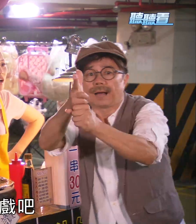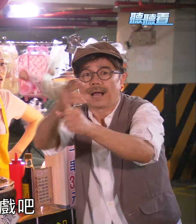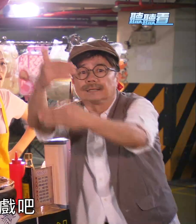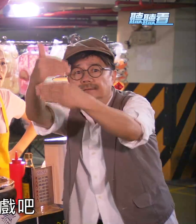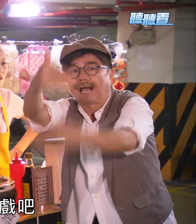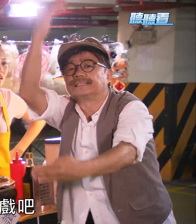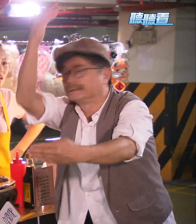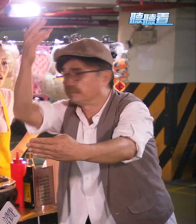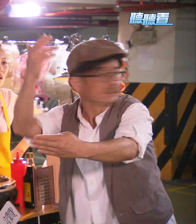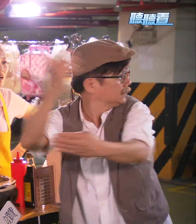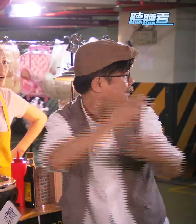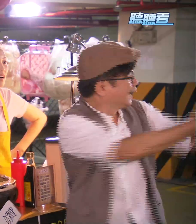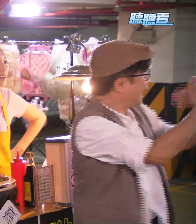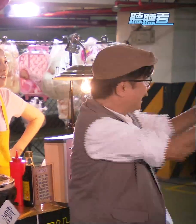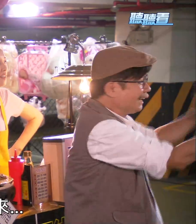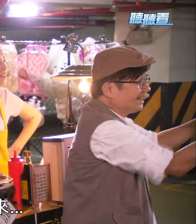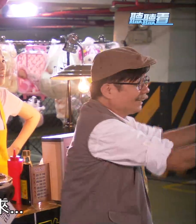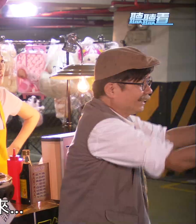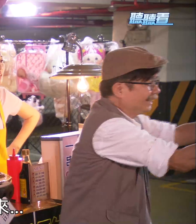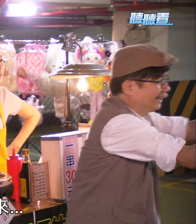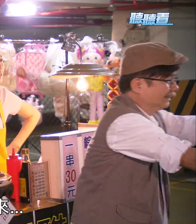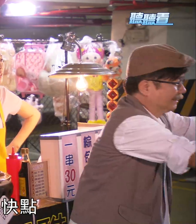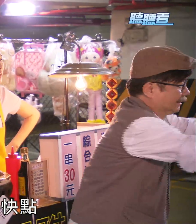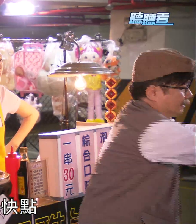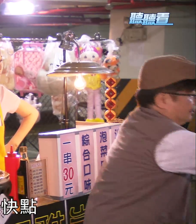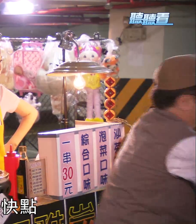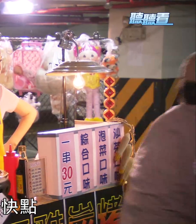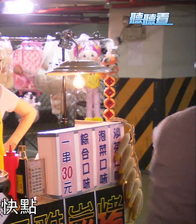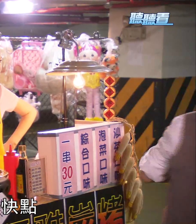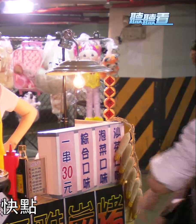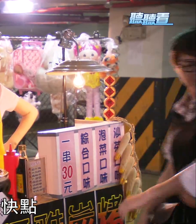拍戏吧，快过来，快过来，过来，过来，过来，快点。